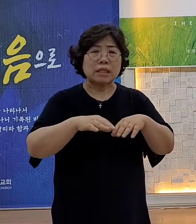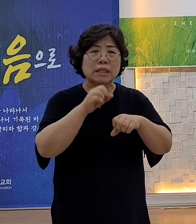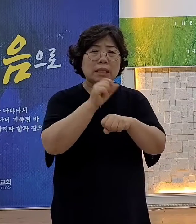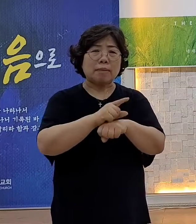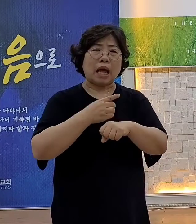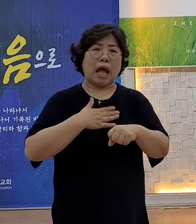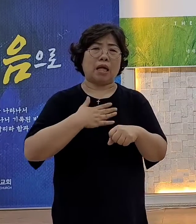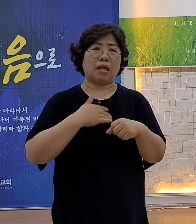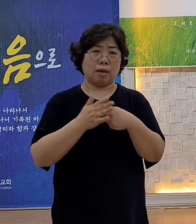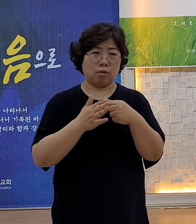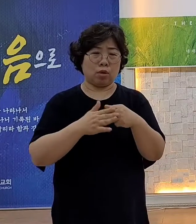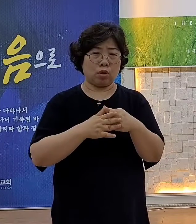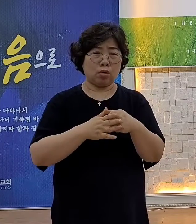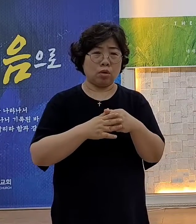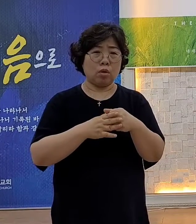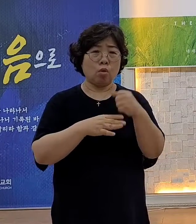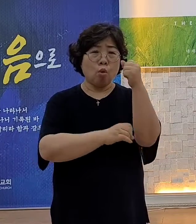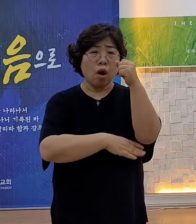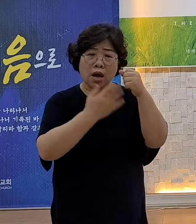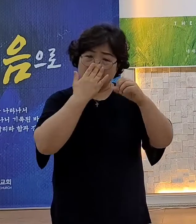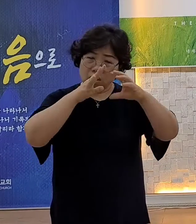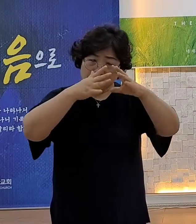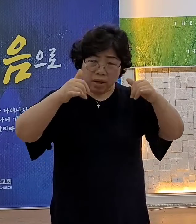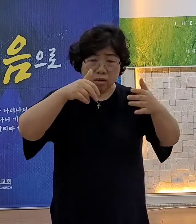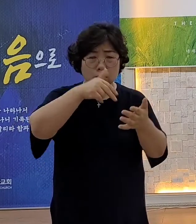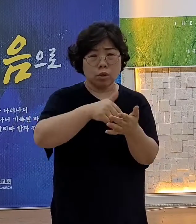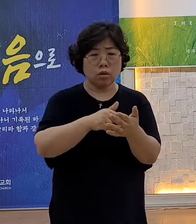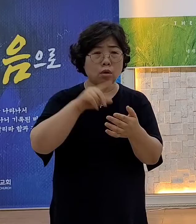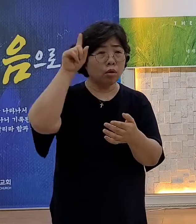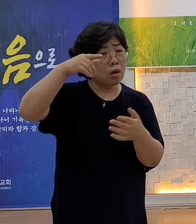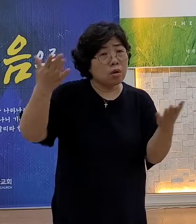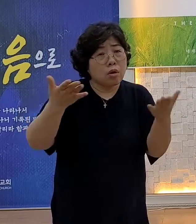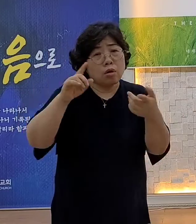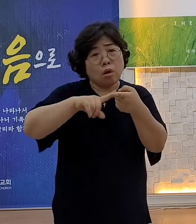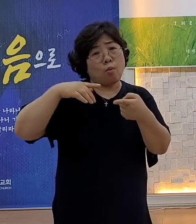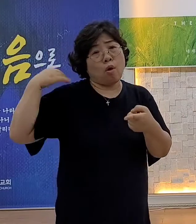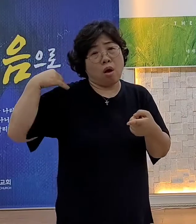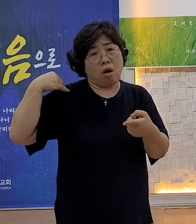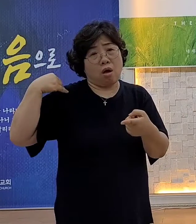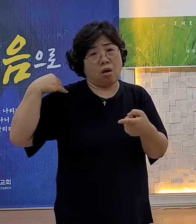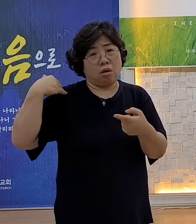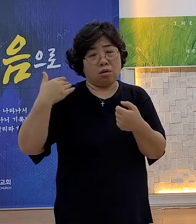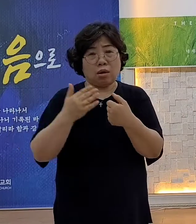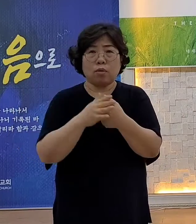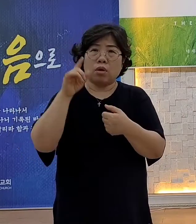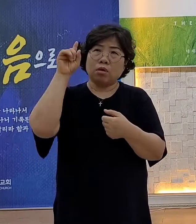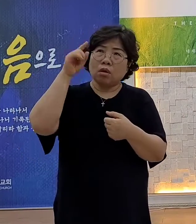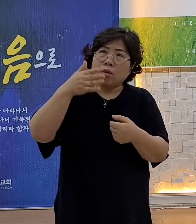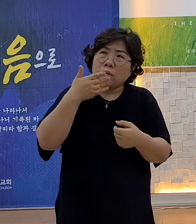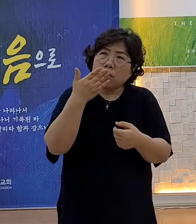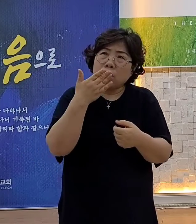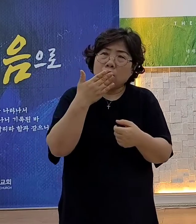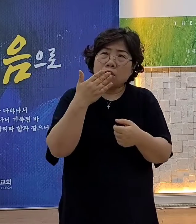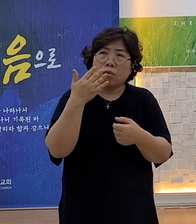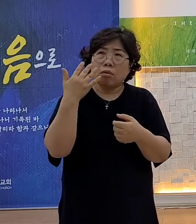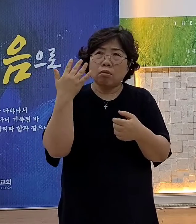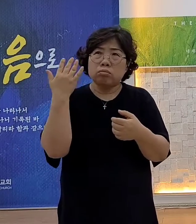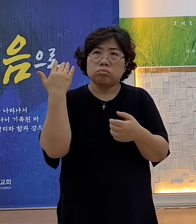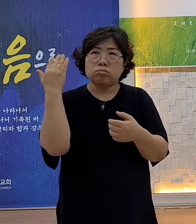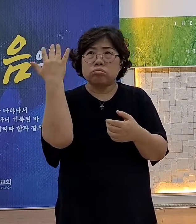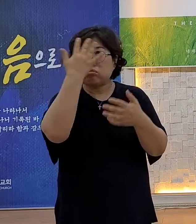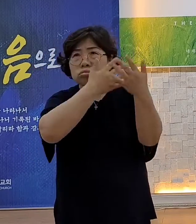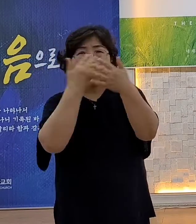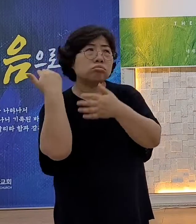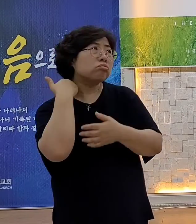메추라기를 주셨어요. 그러면 그거 뭘 걱정했나? 아니 내일 먹을 게 안 보이잖아요.